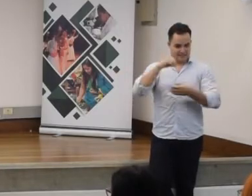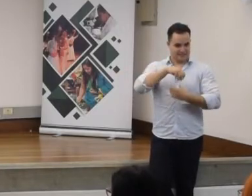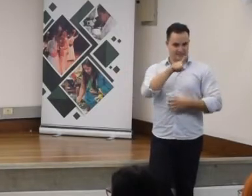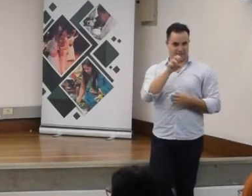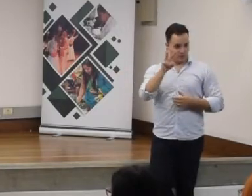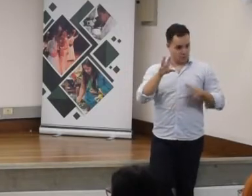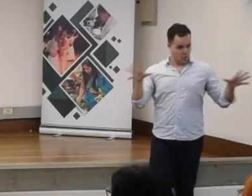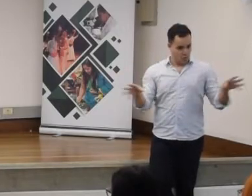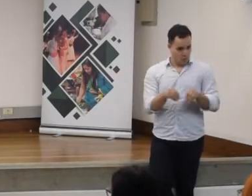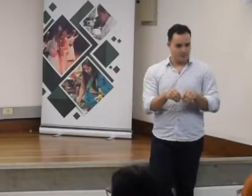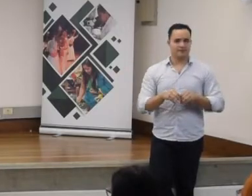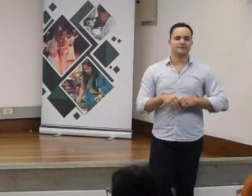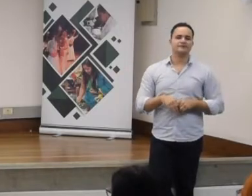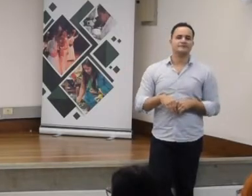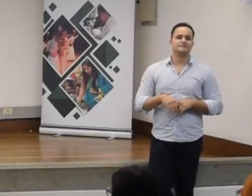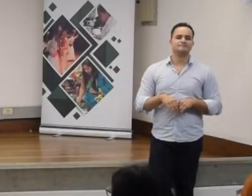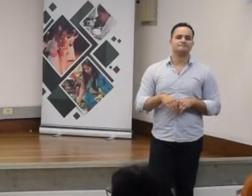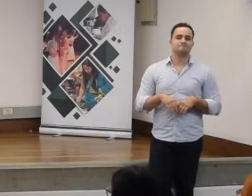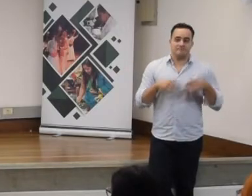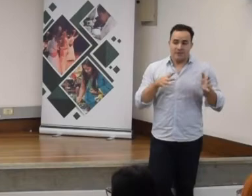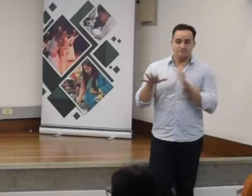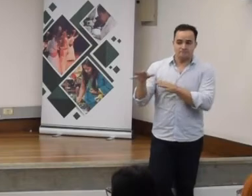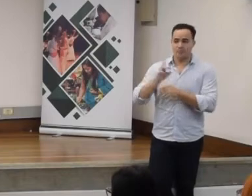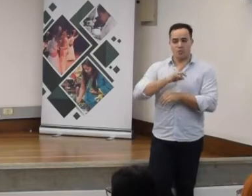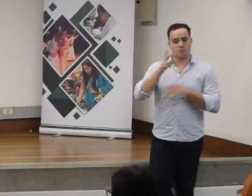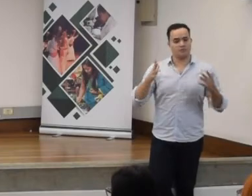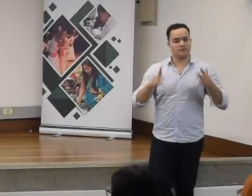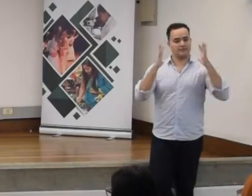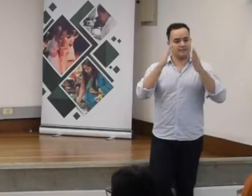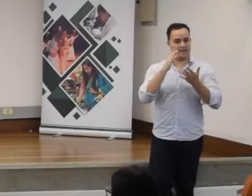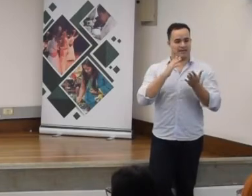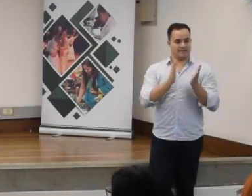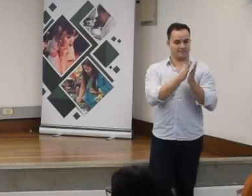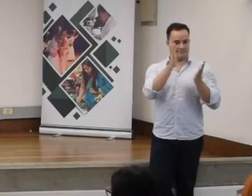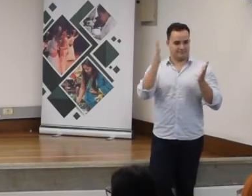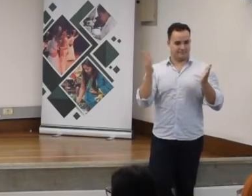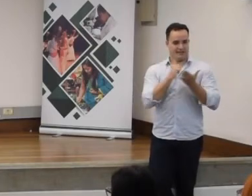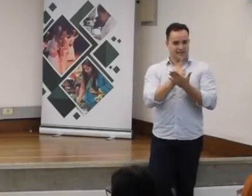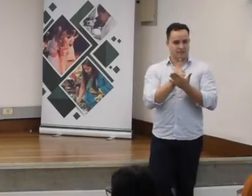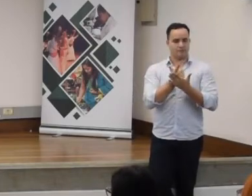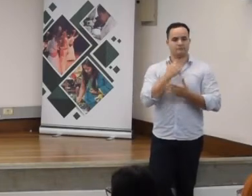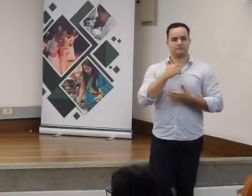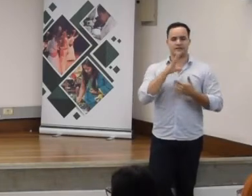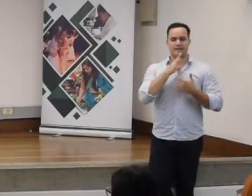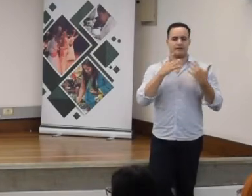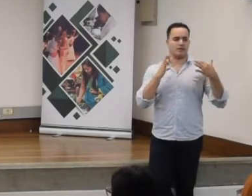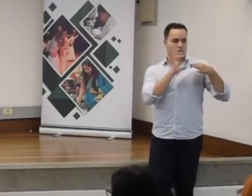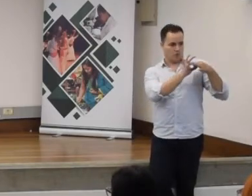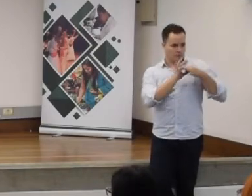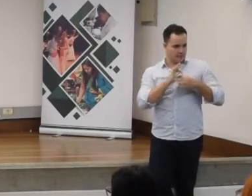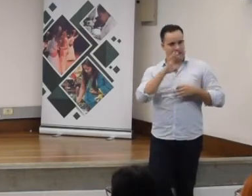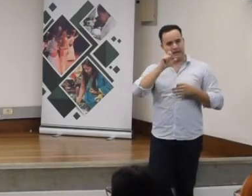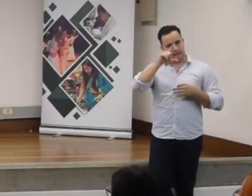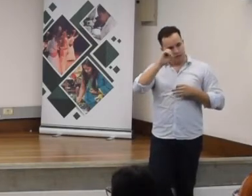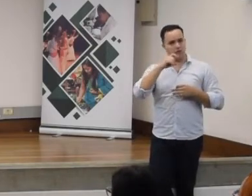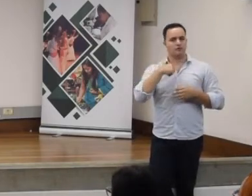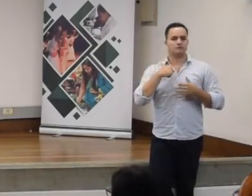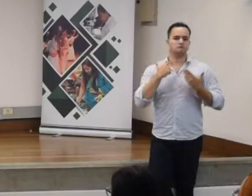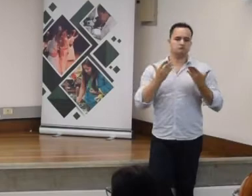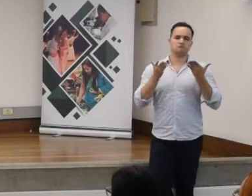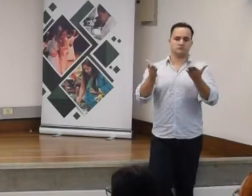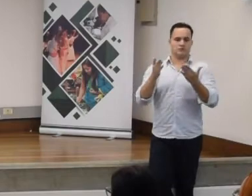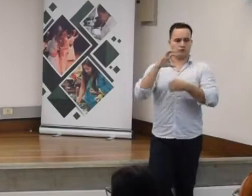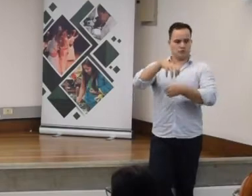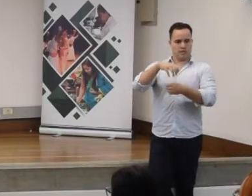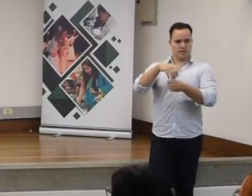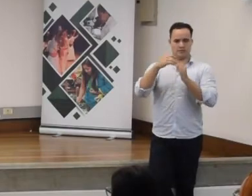Y tuvimos la fiesta del libro, que otra vez tejido en conjunto con el CLEO, le presentamos a la ciudad